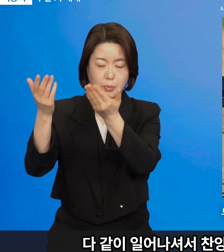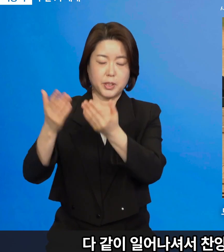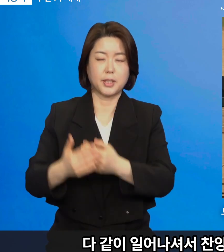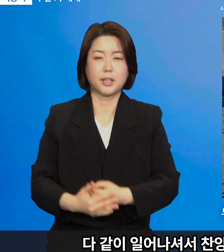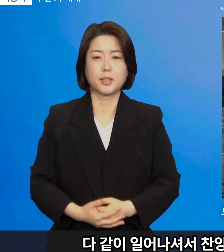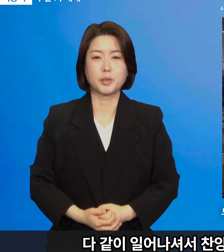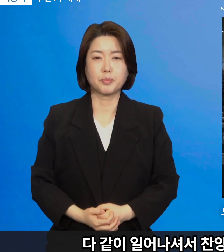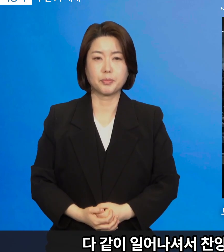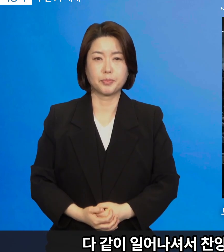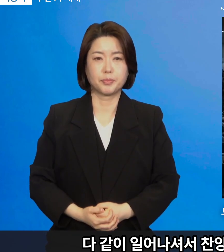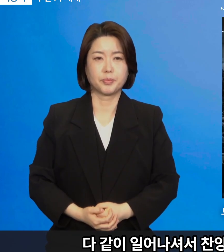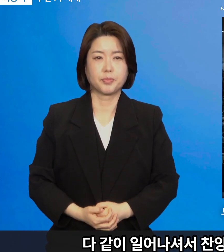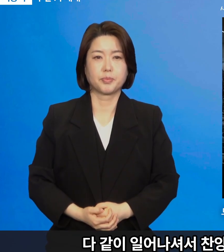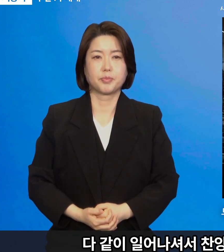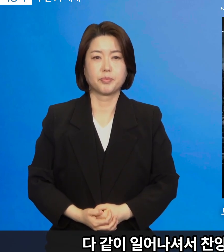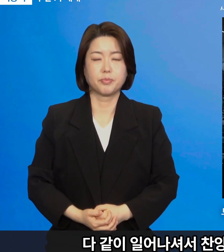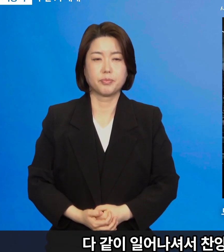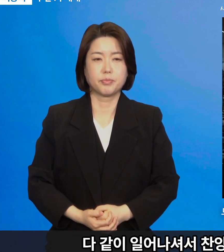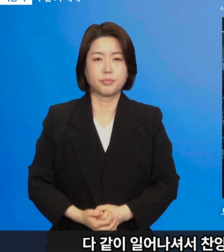드리겠습니다.